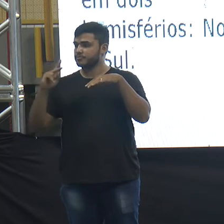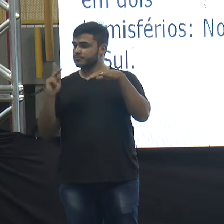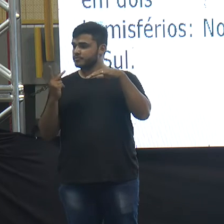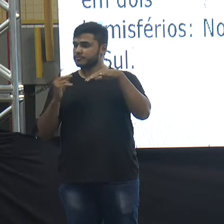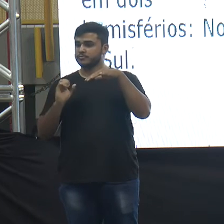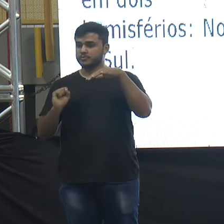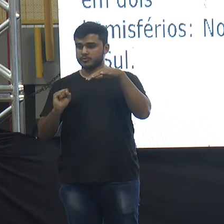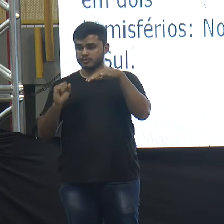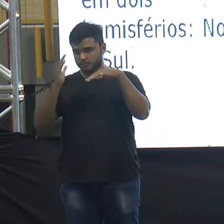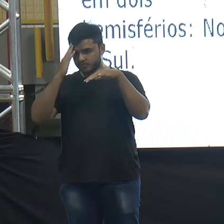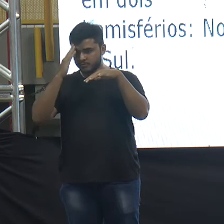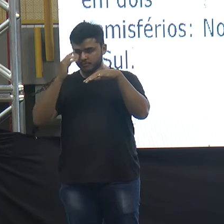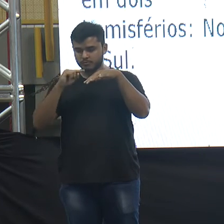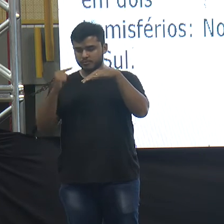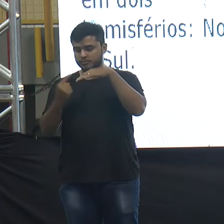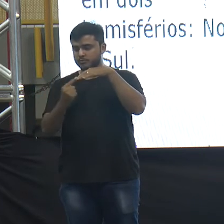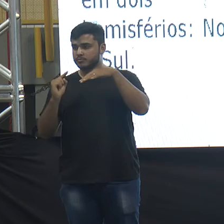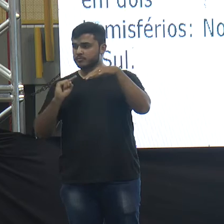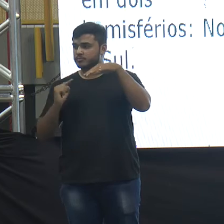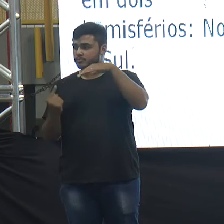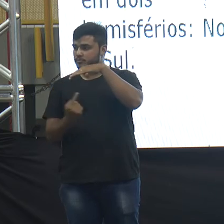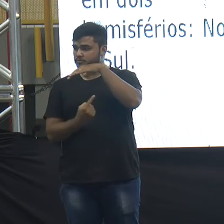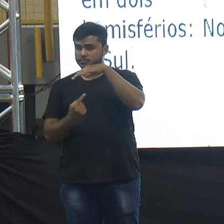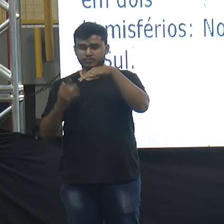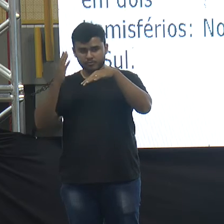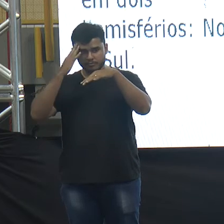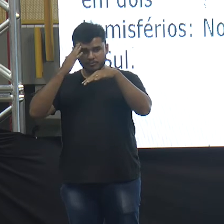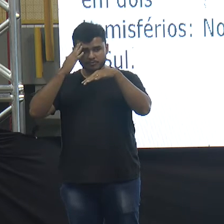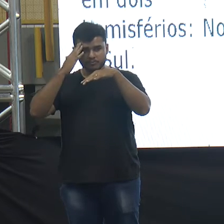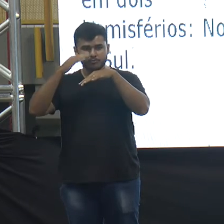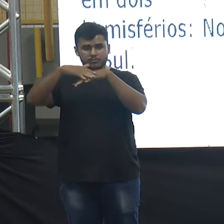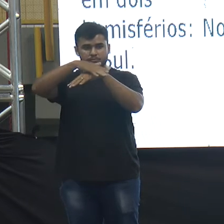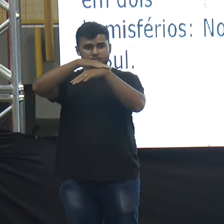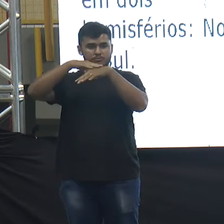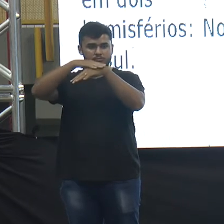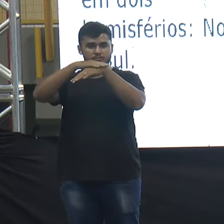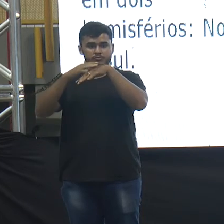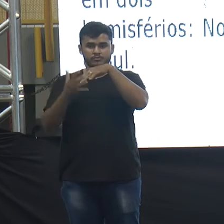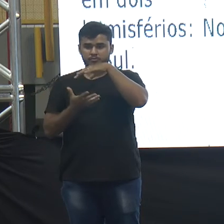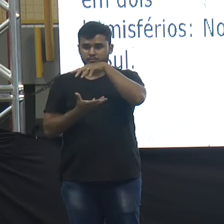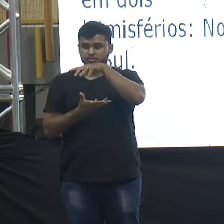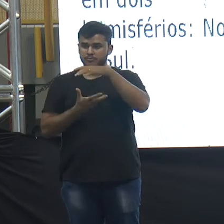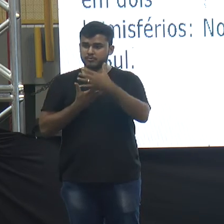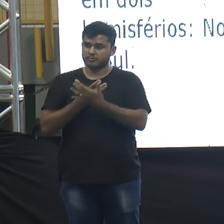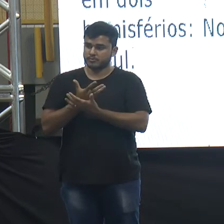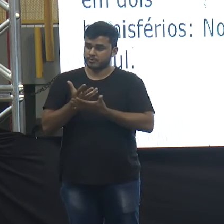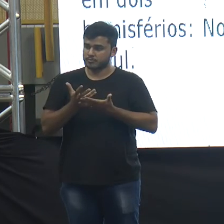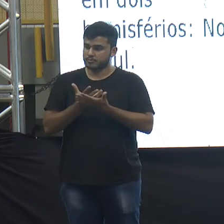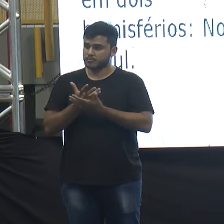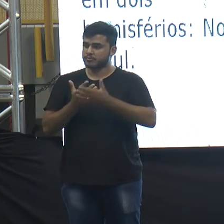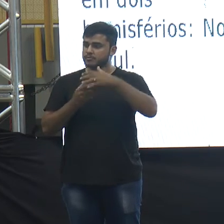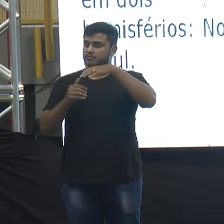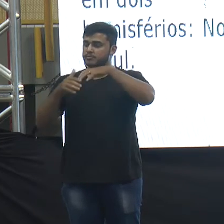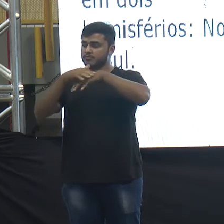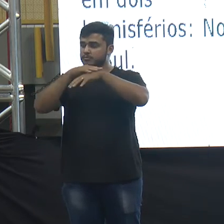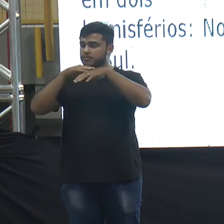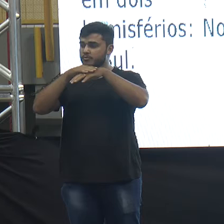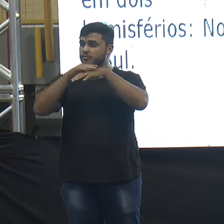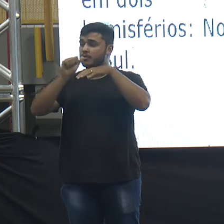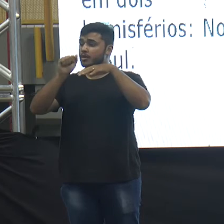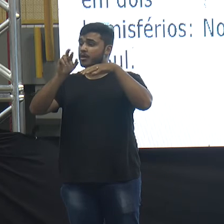Os 2 círculos polares, Círculo Polar Ártico, lá em cima, Círculo Polar Antártico, aqui embaixo. E o